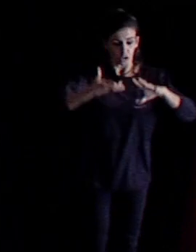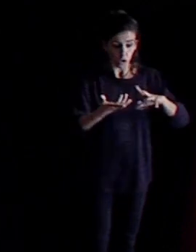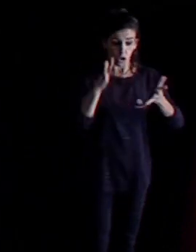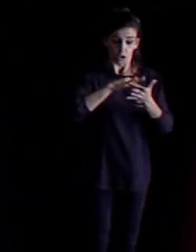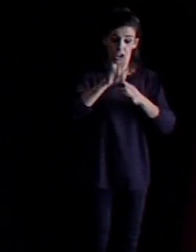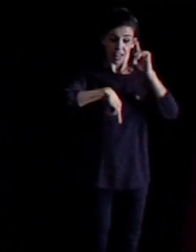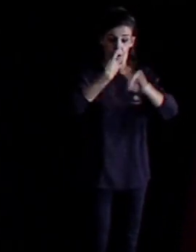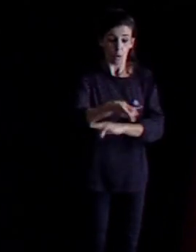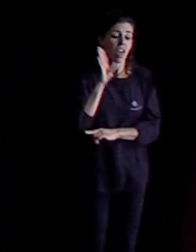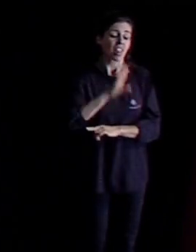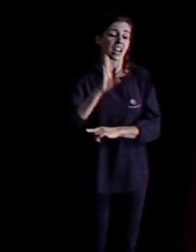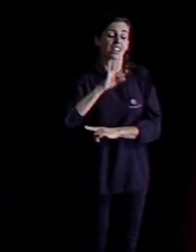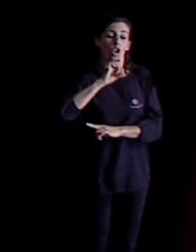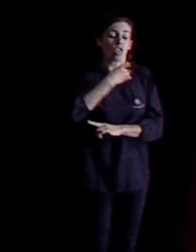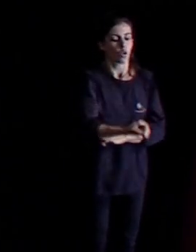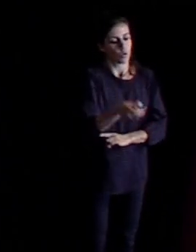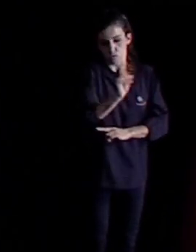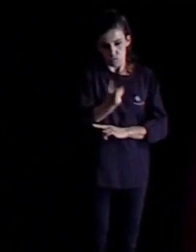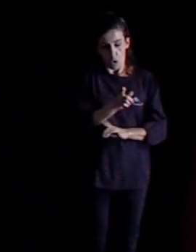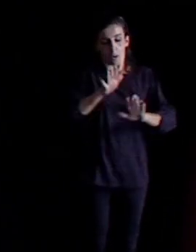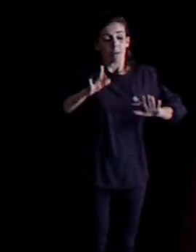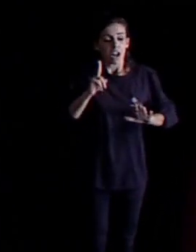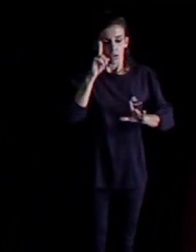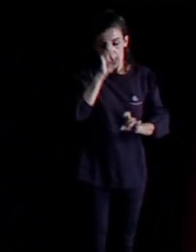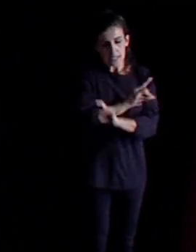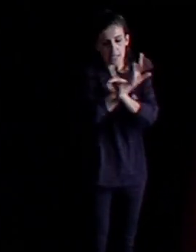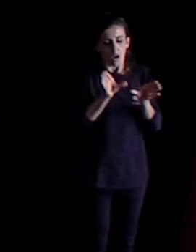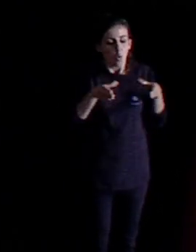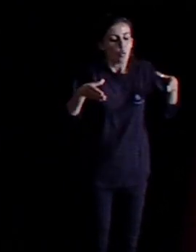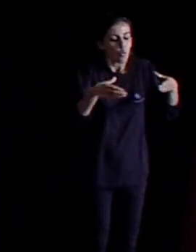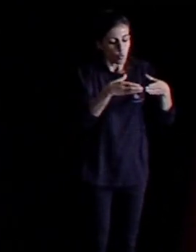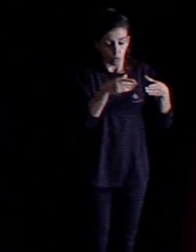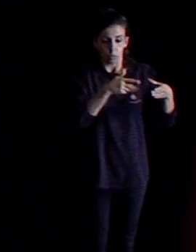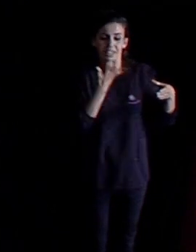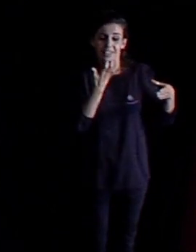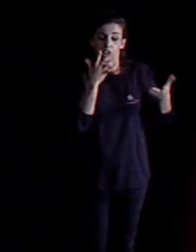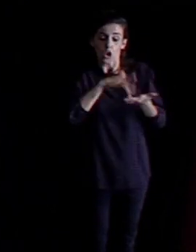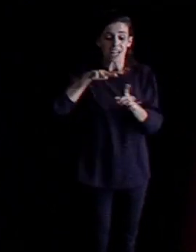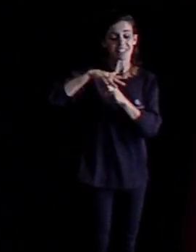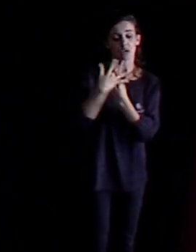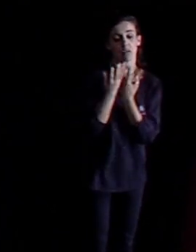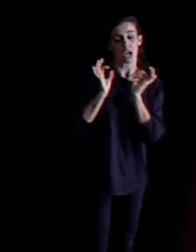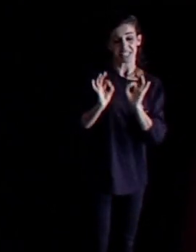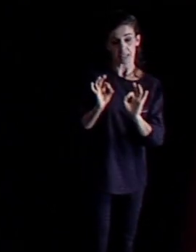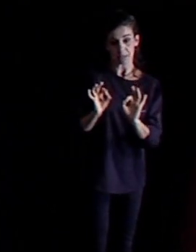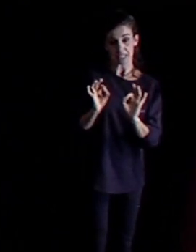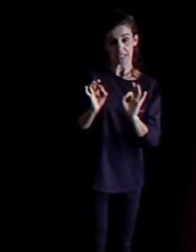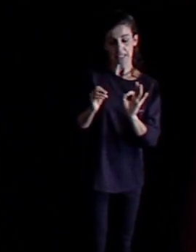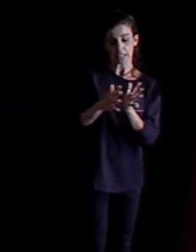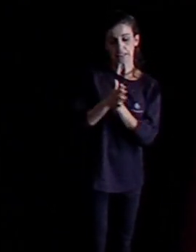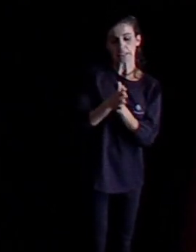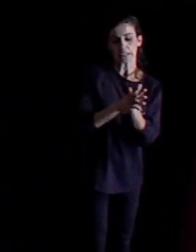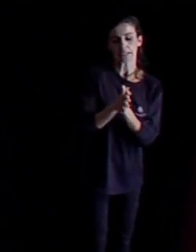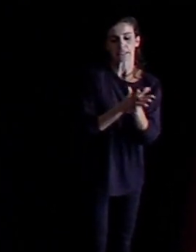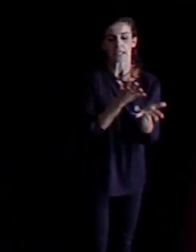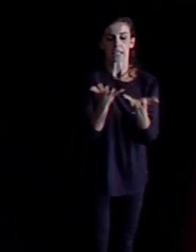cometer un delito de odio. Pero claramente es un grupo que si en un contexto determinado, si se le insta